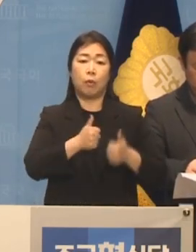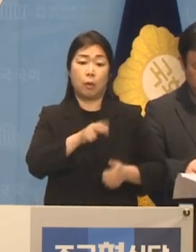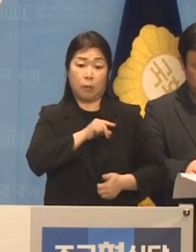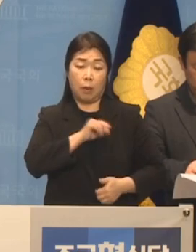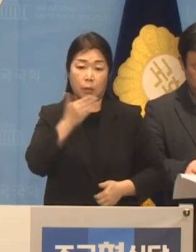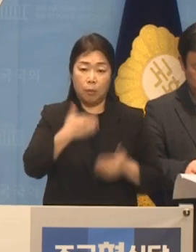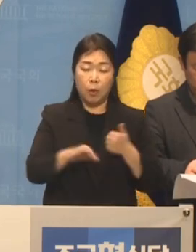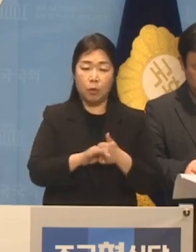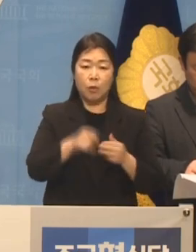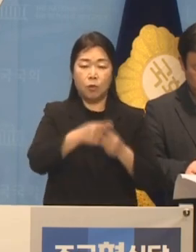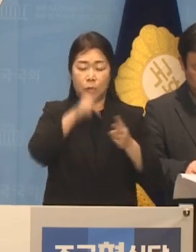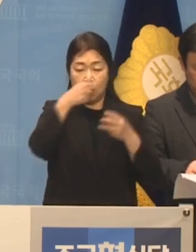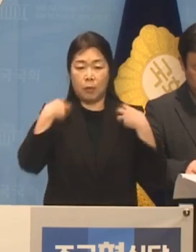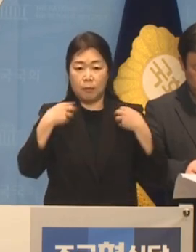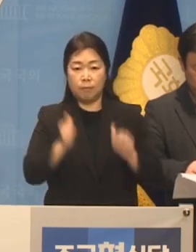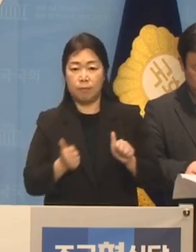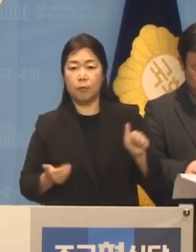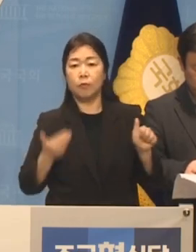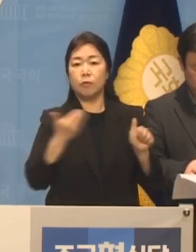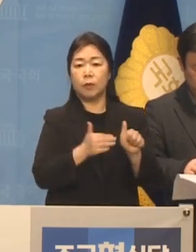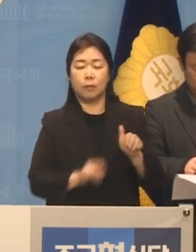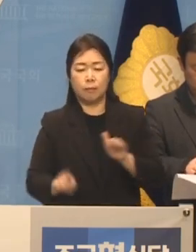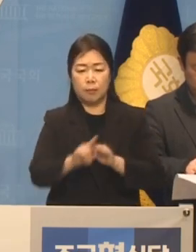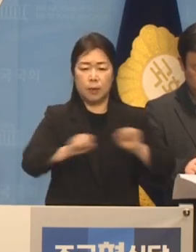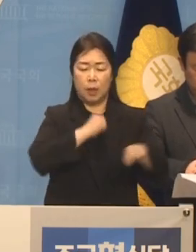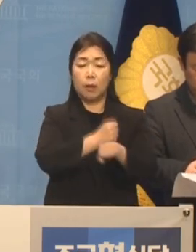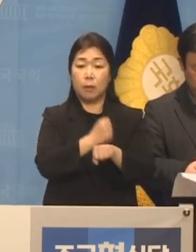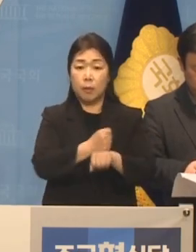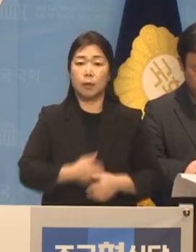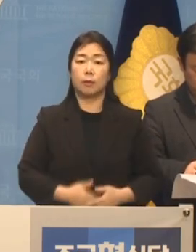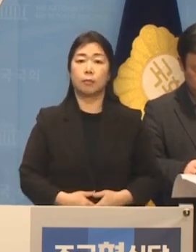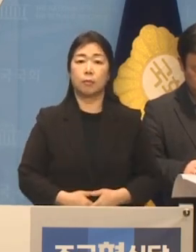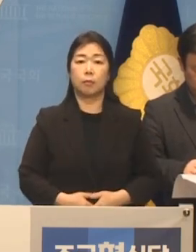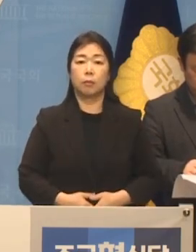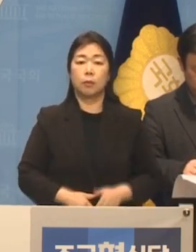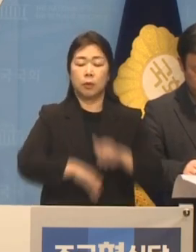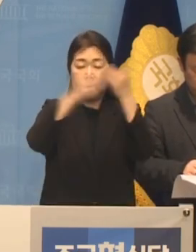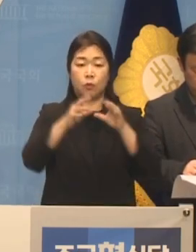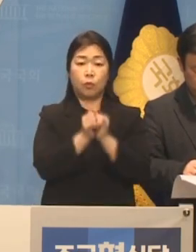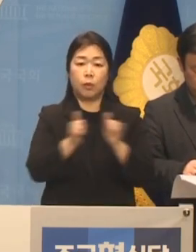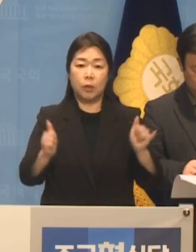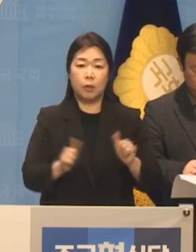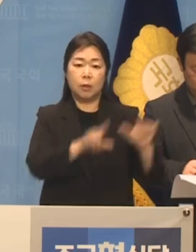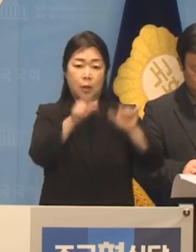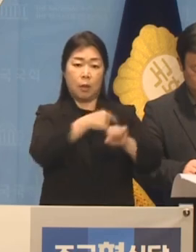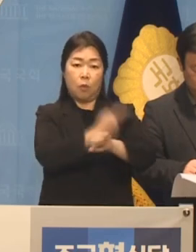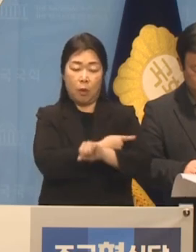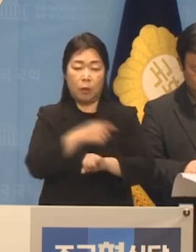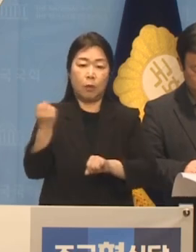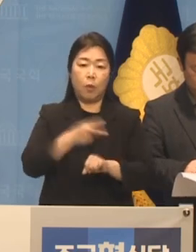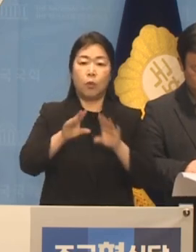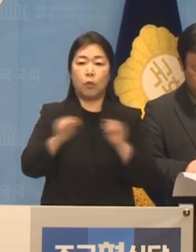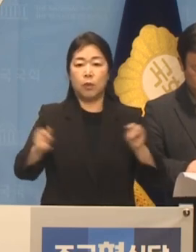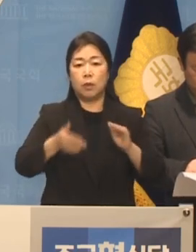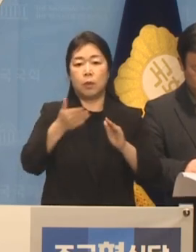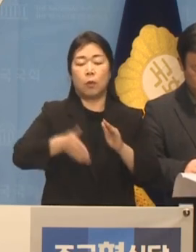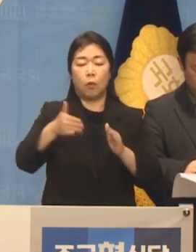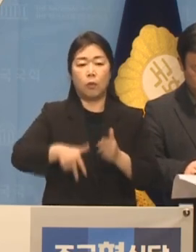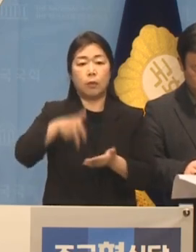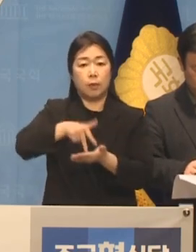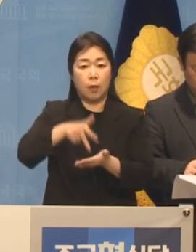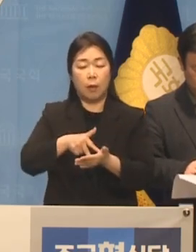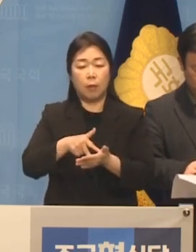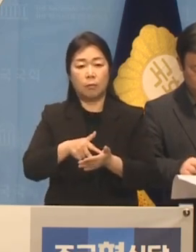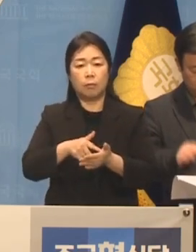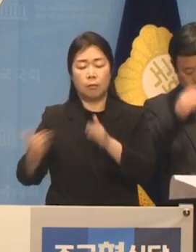데 앞장서겠습니다. 제2의 조보왕이 되어 전 국민 주거권과 토지공 개념을 실현하겠습니다. 물론